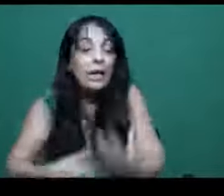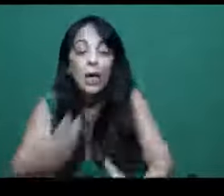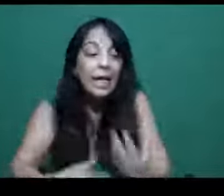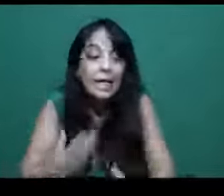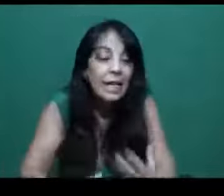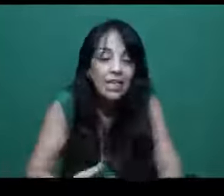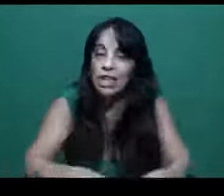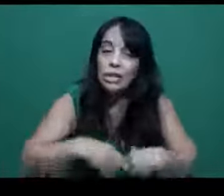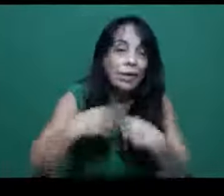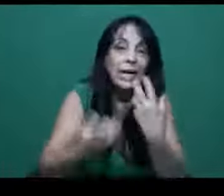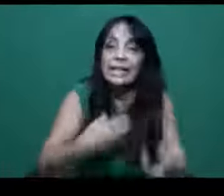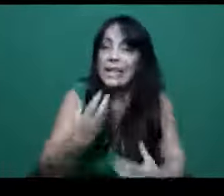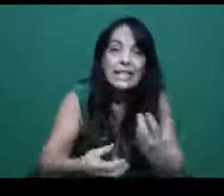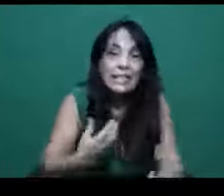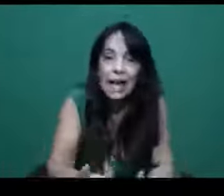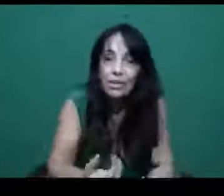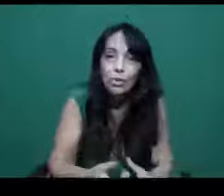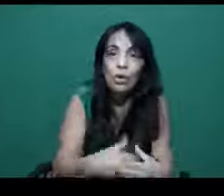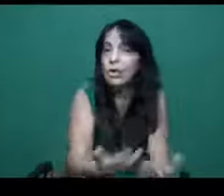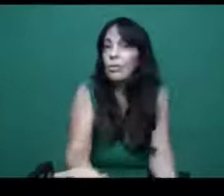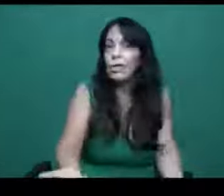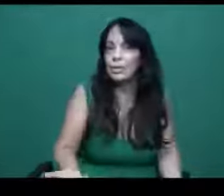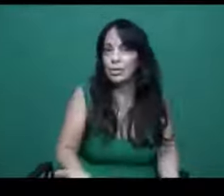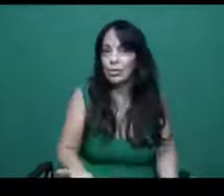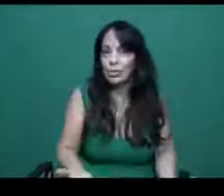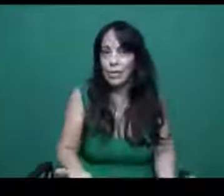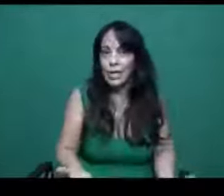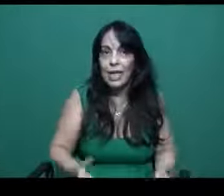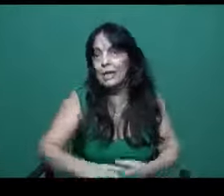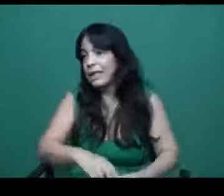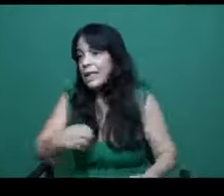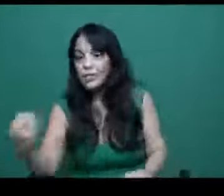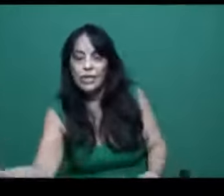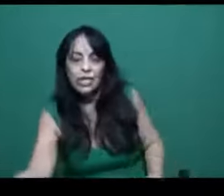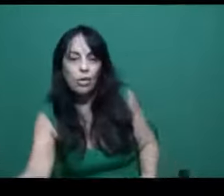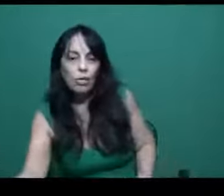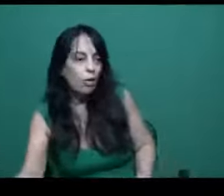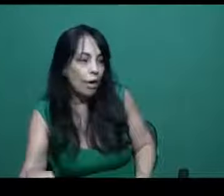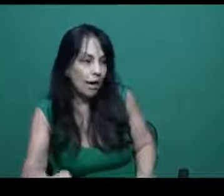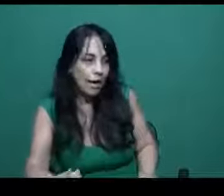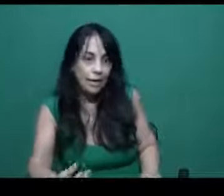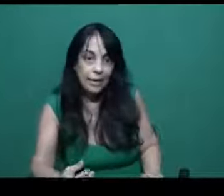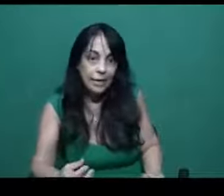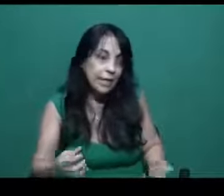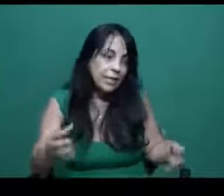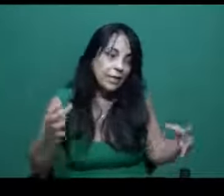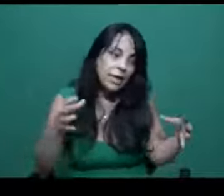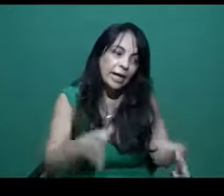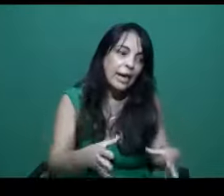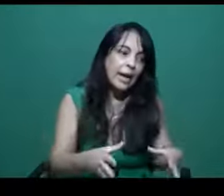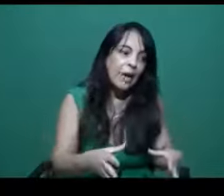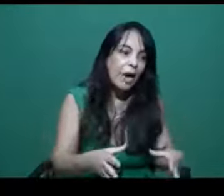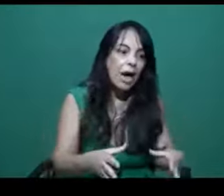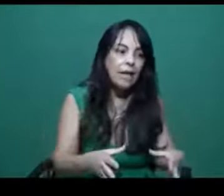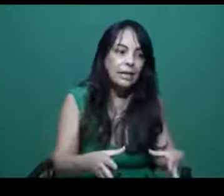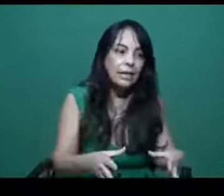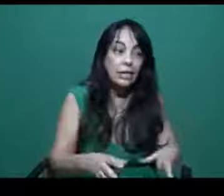dialogar daquele jeito, com aquela intensidade toda com outra pessoa, e nem dividir com o colega. Então, naquela hora,